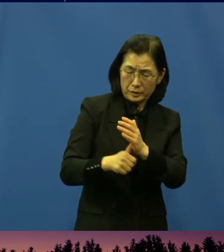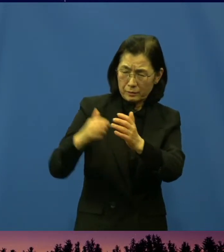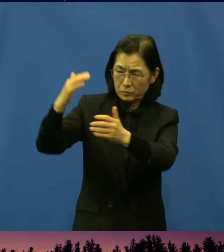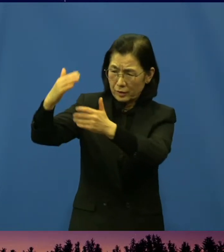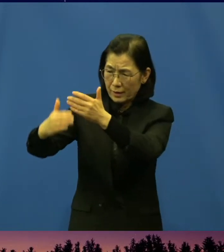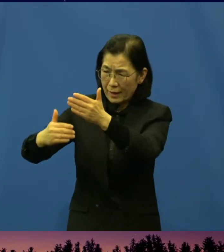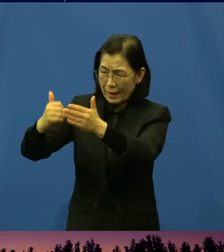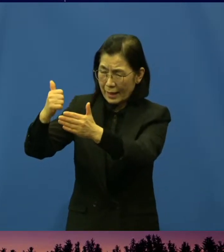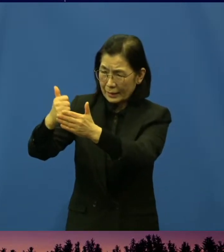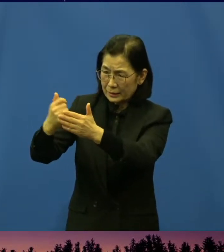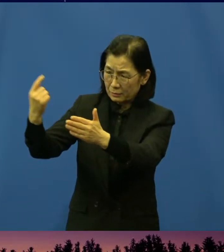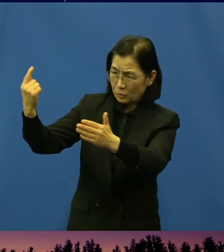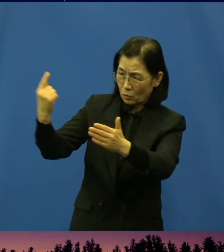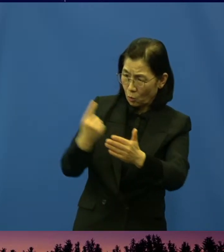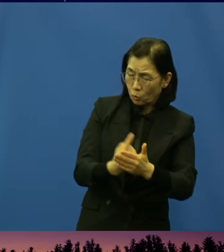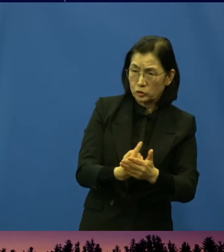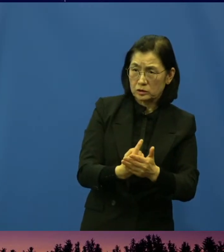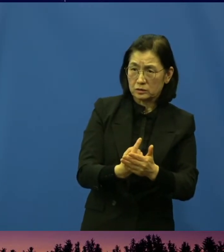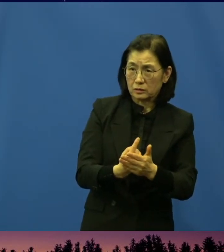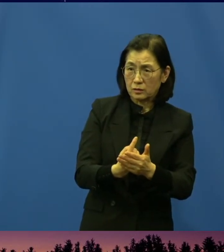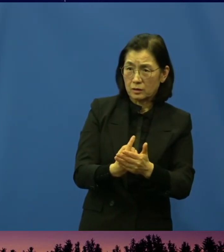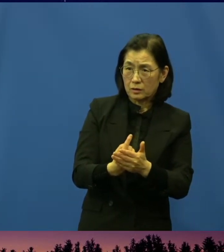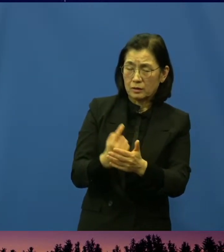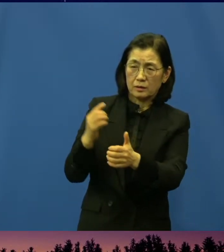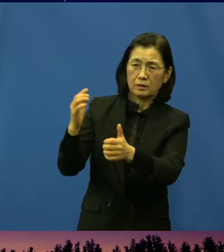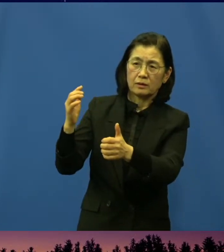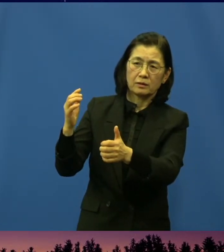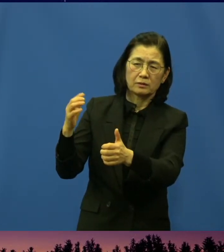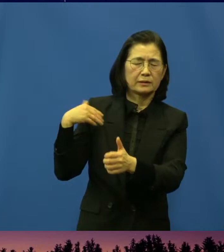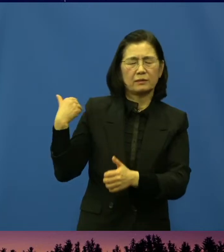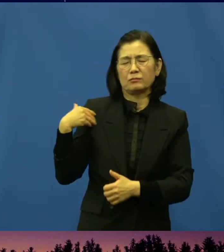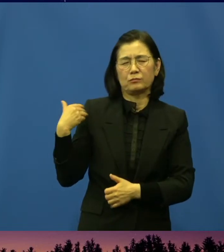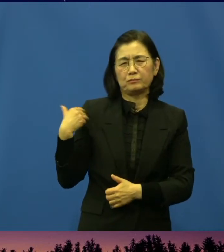사니까. 카이로스가 오고 있다는 걸 모르는 거예요.